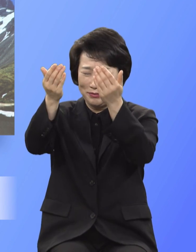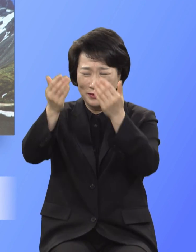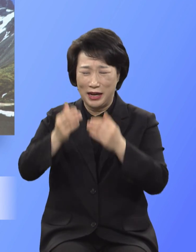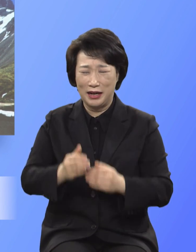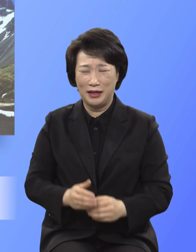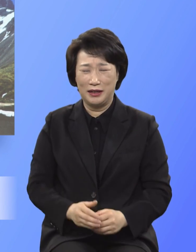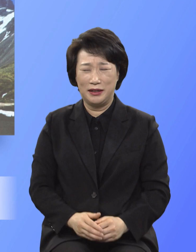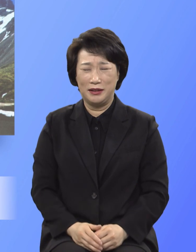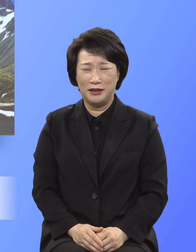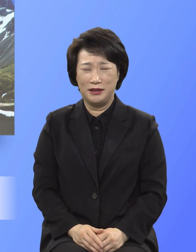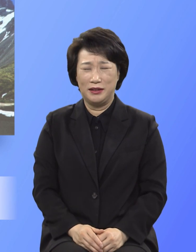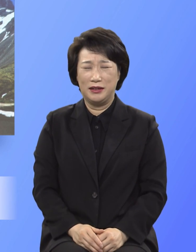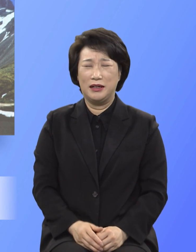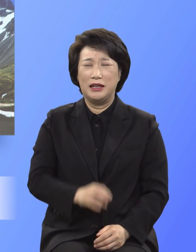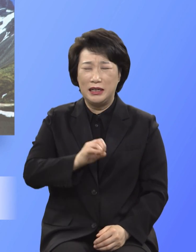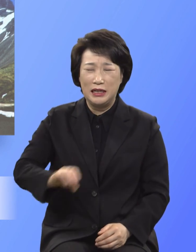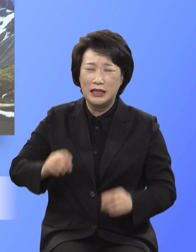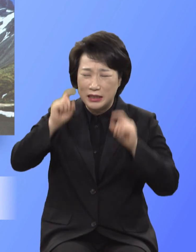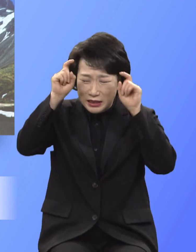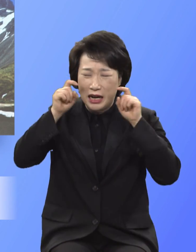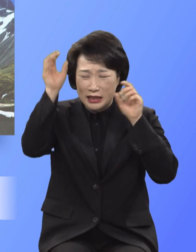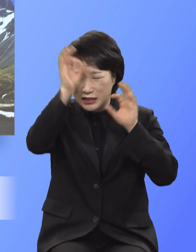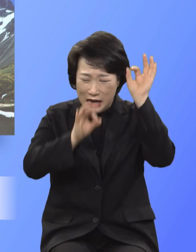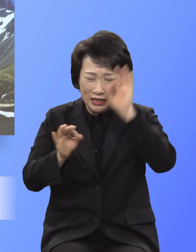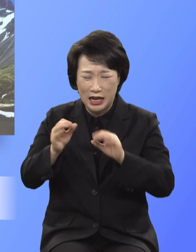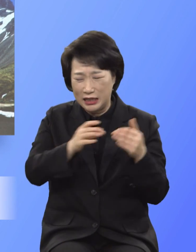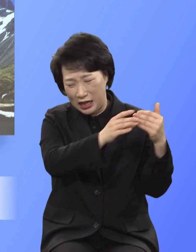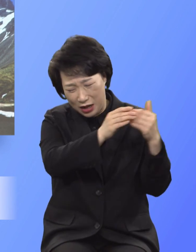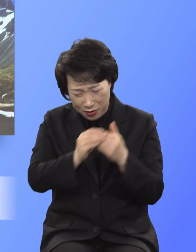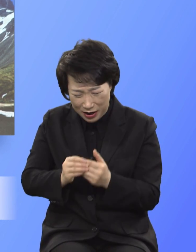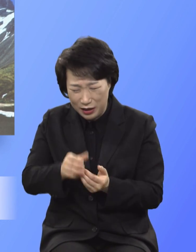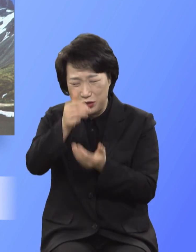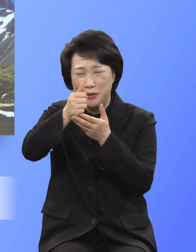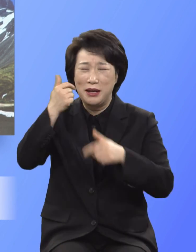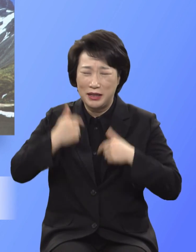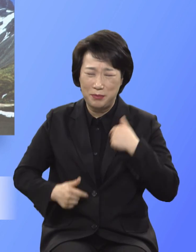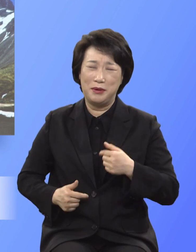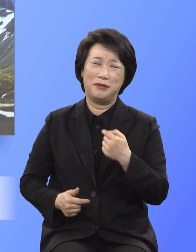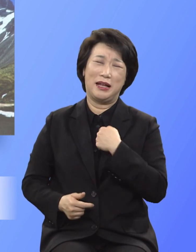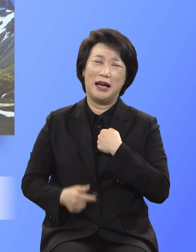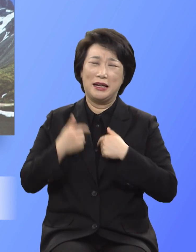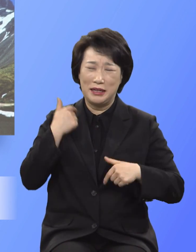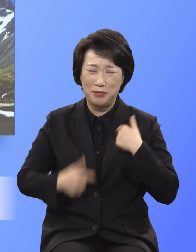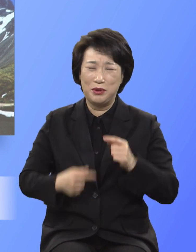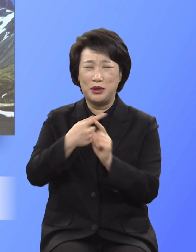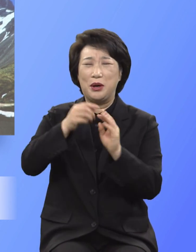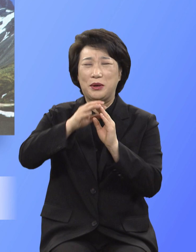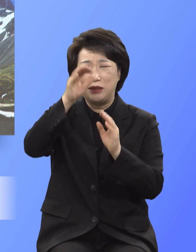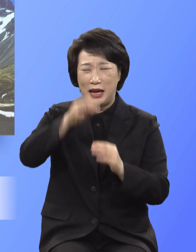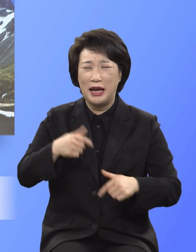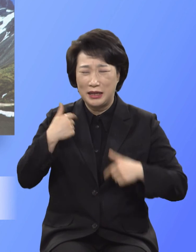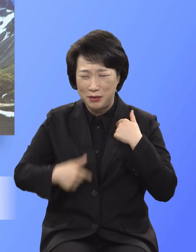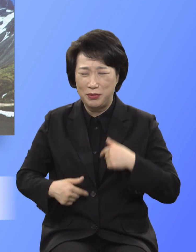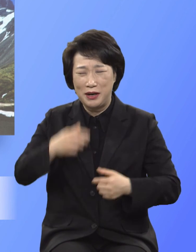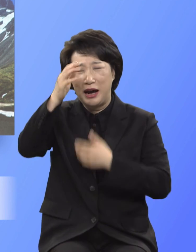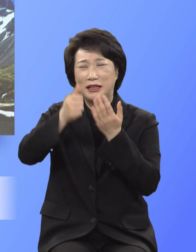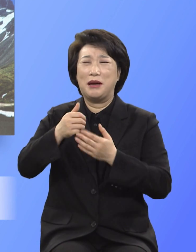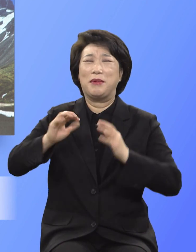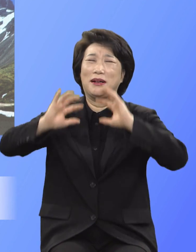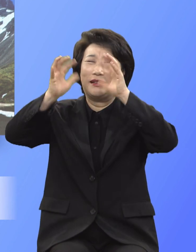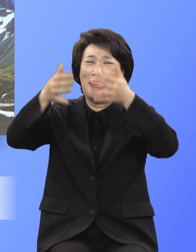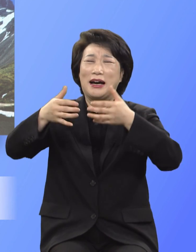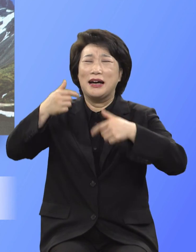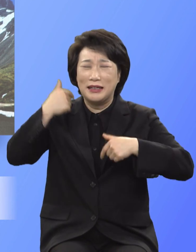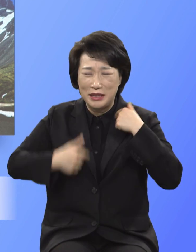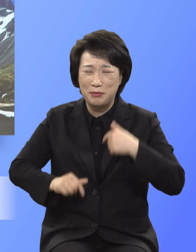올려드리며 이런 양을 찾아 데리고 와서 주님의 기쁨, 나의 기쁨, 교회의 기쁨, 하나님의